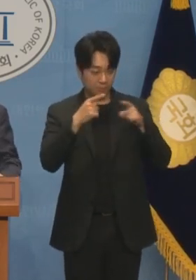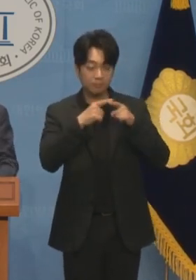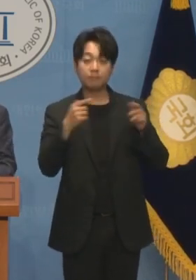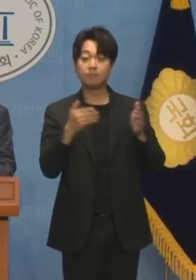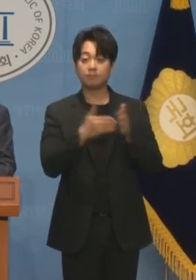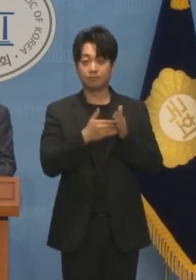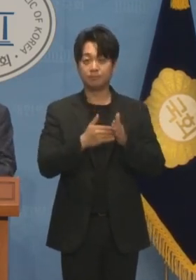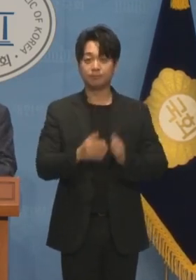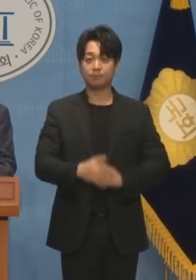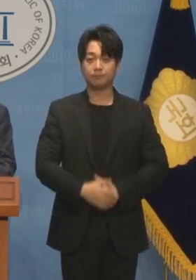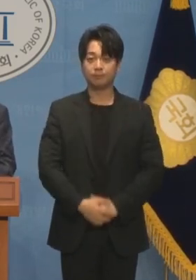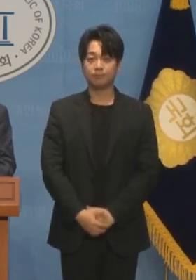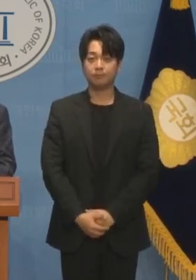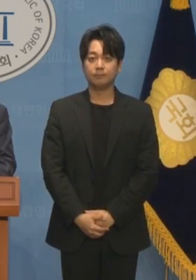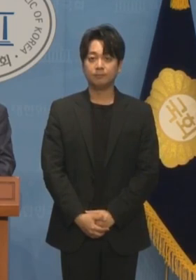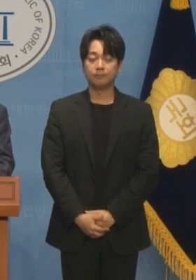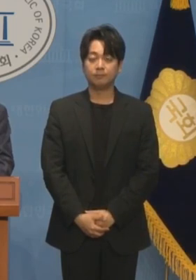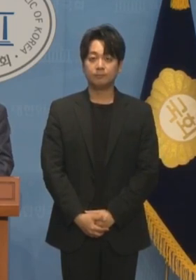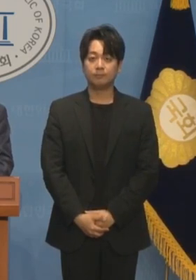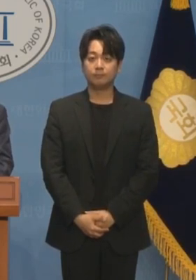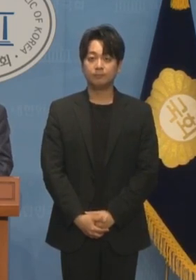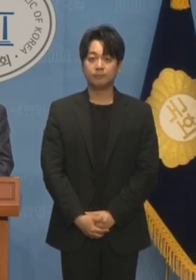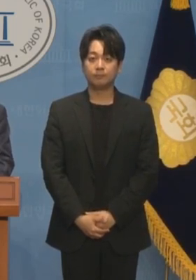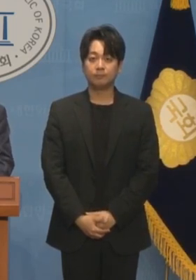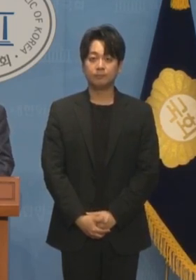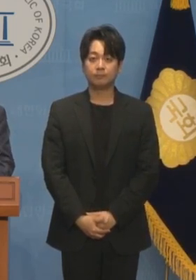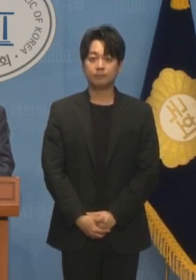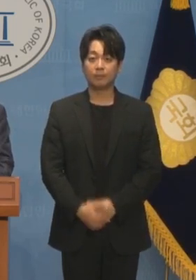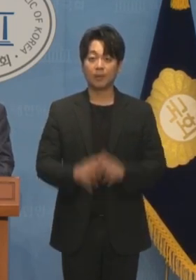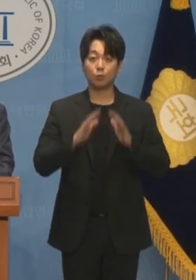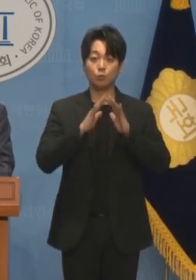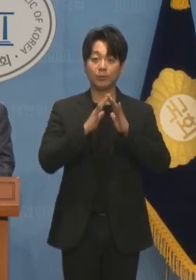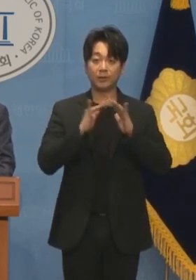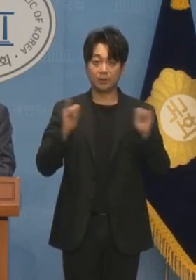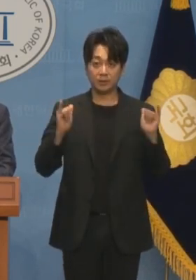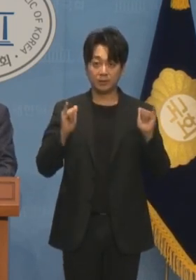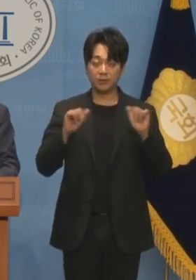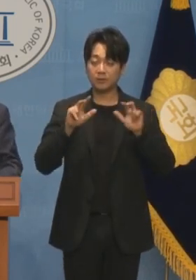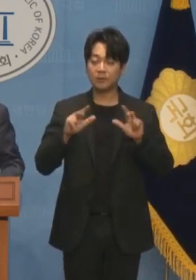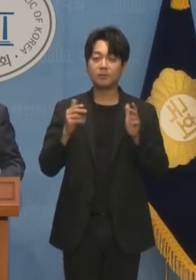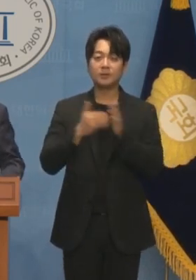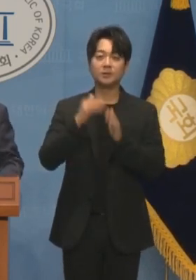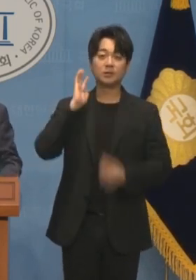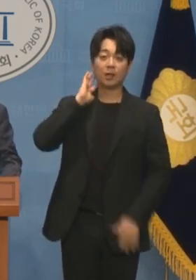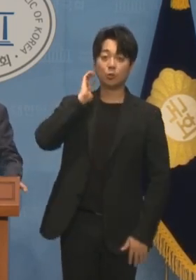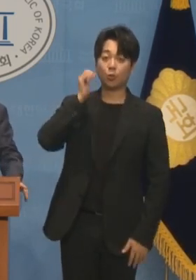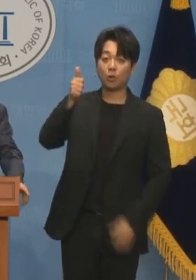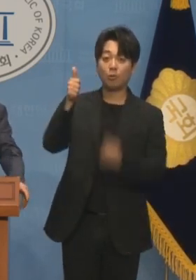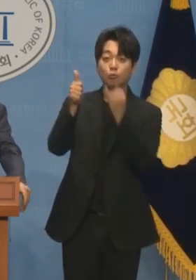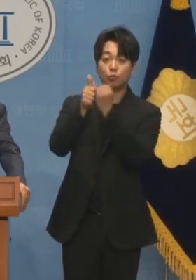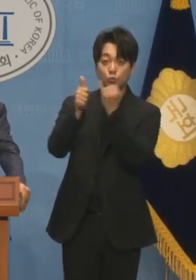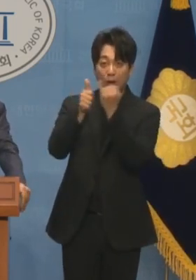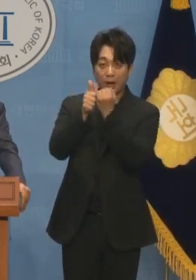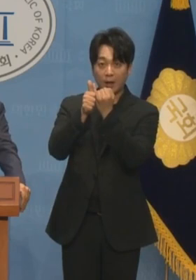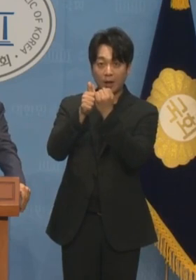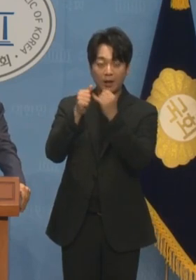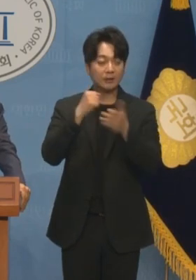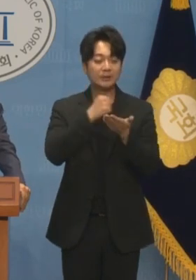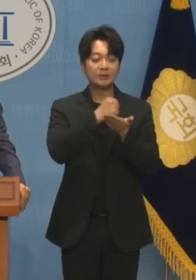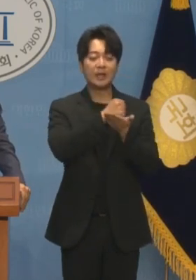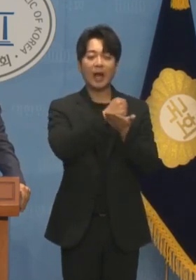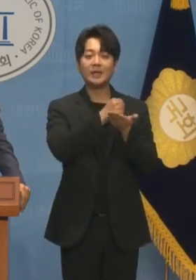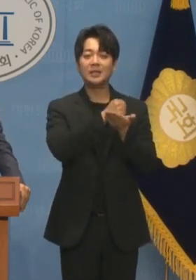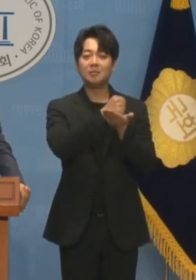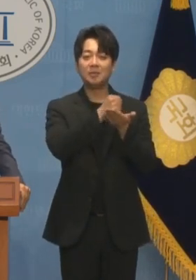주었습니다. 일반 대중들은 그동안 대통령 부부가 사이비 무속에 심취한